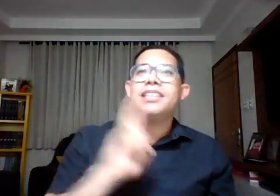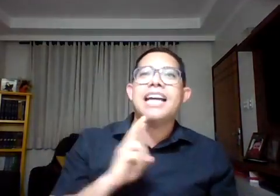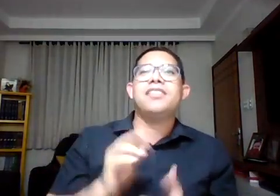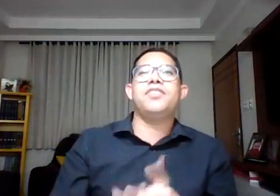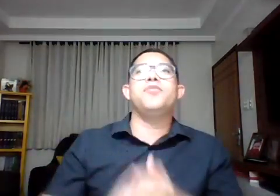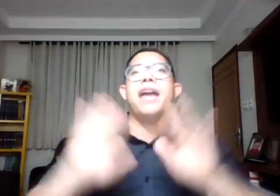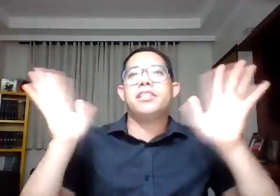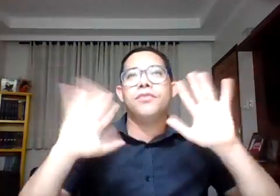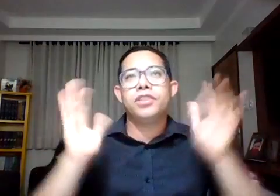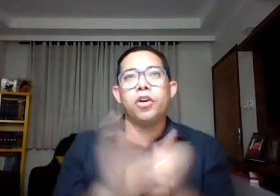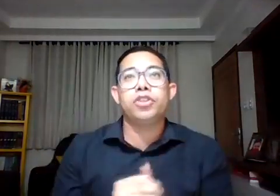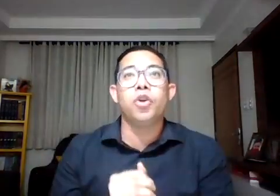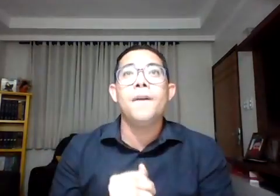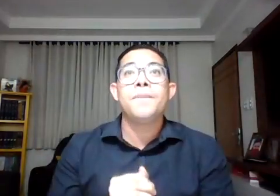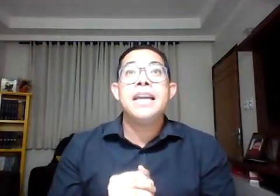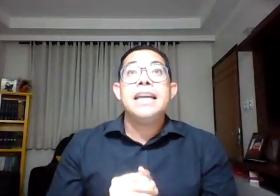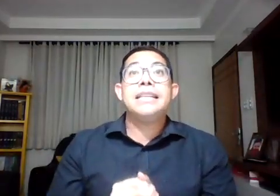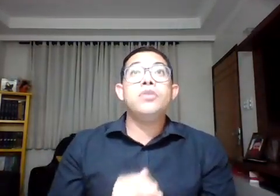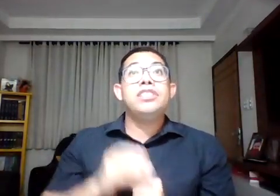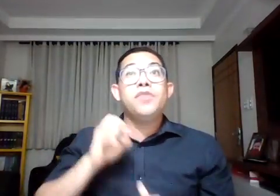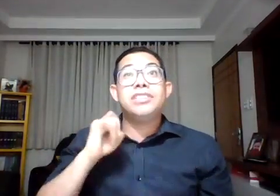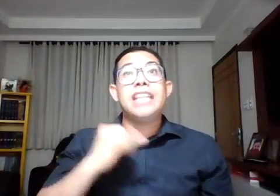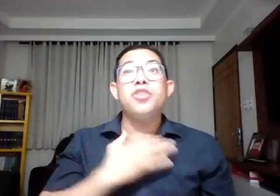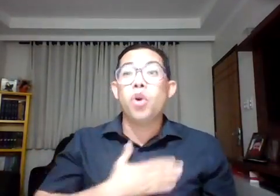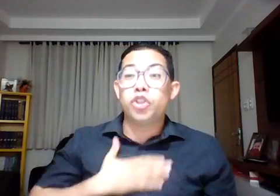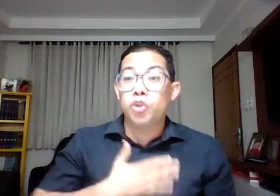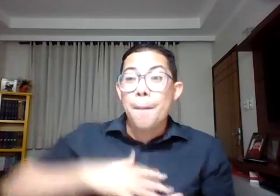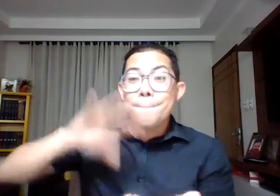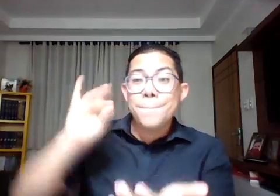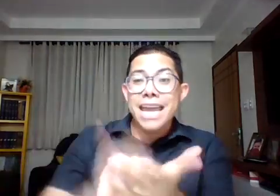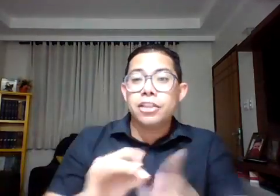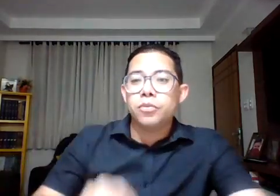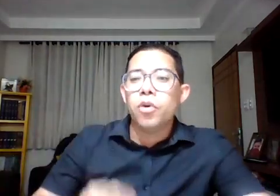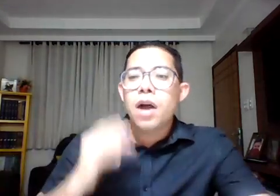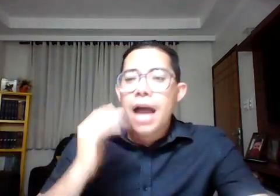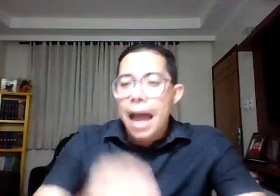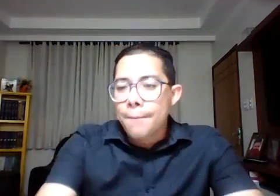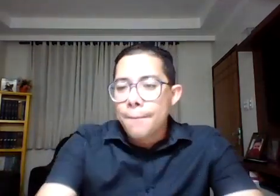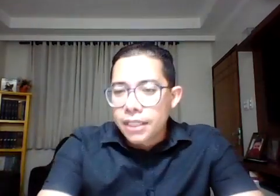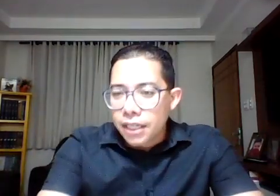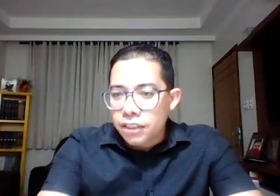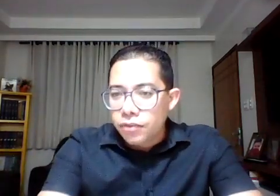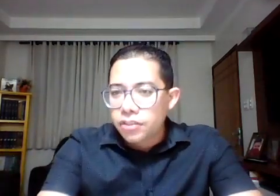dar esse feedback se você gostou. Então, se vocês gostou mesmo, amanhã, se vocês